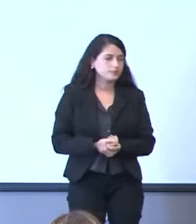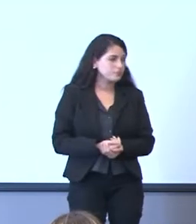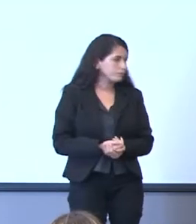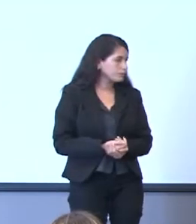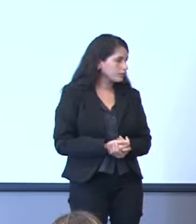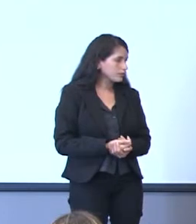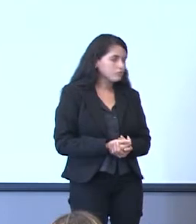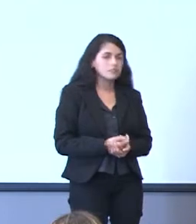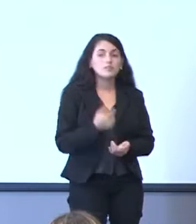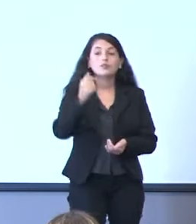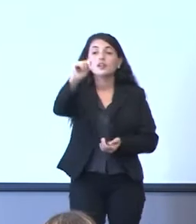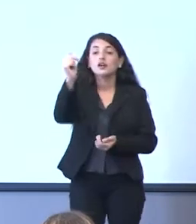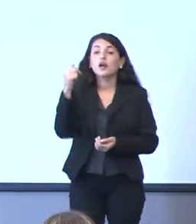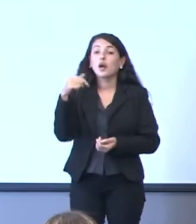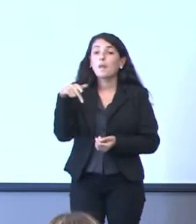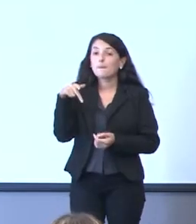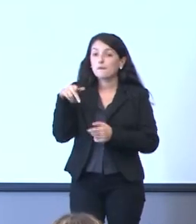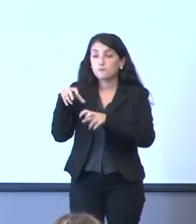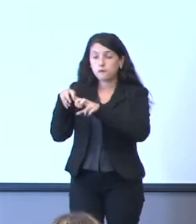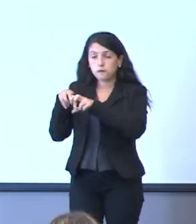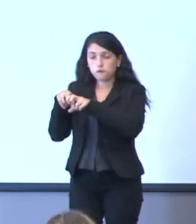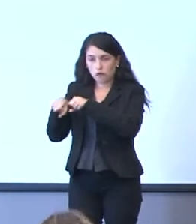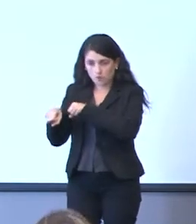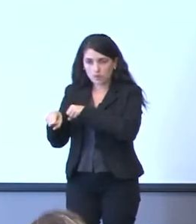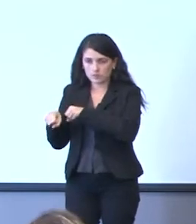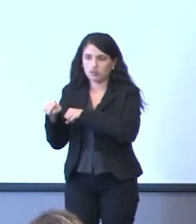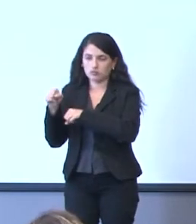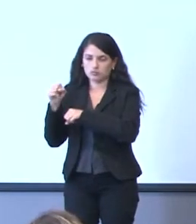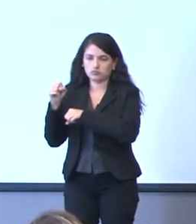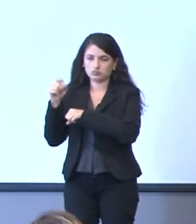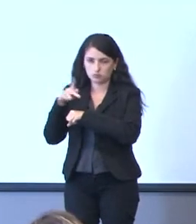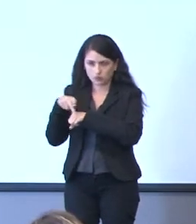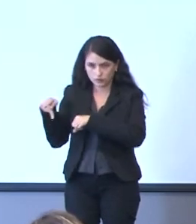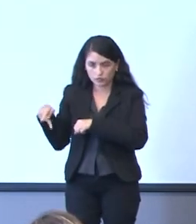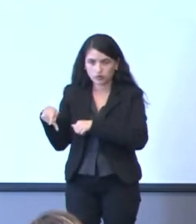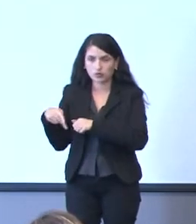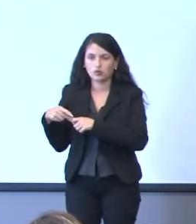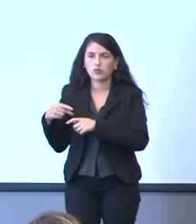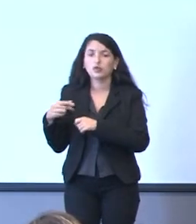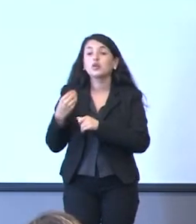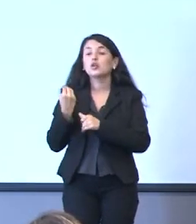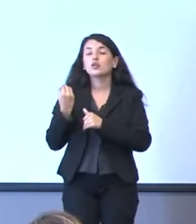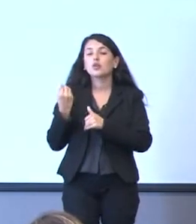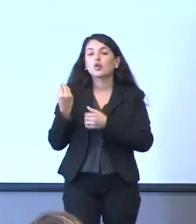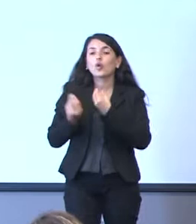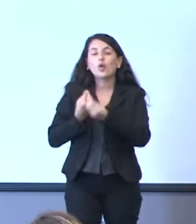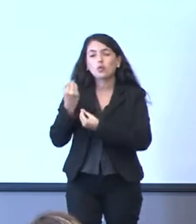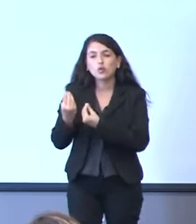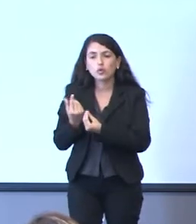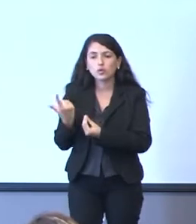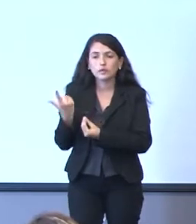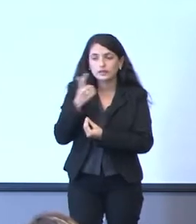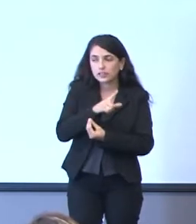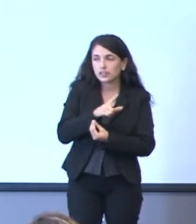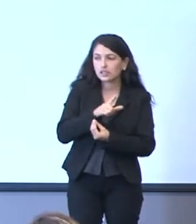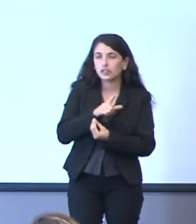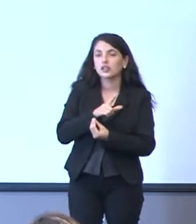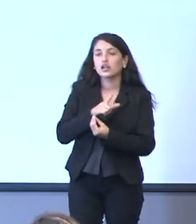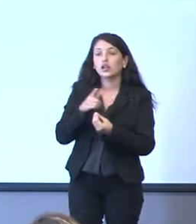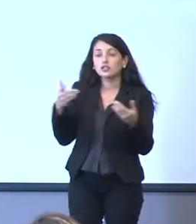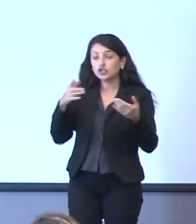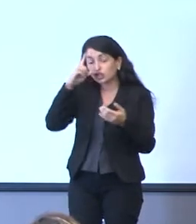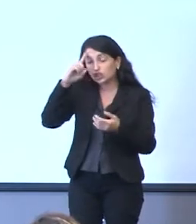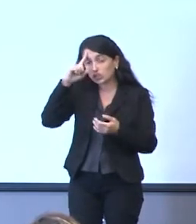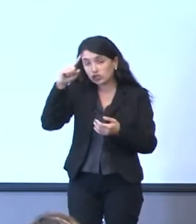da formação do professor ir até a Sheila e atender às necessidades que ela está enfrentando no